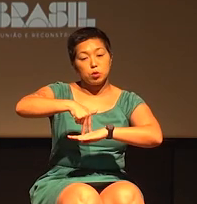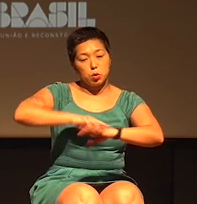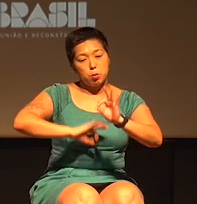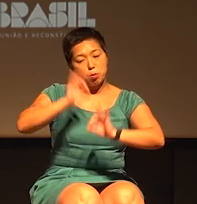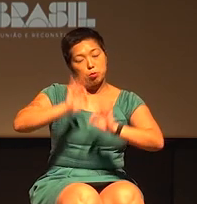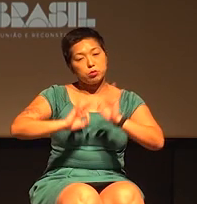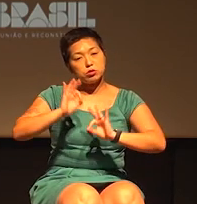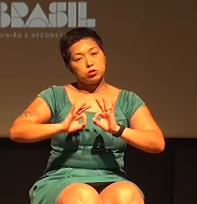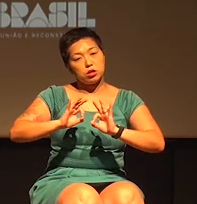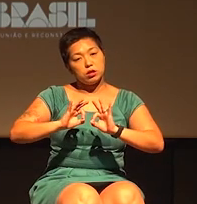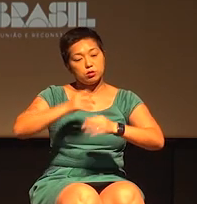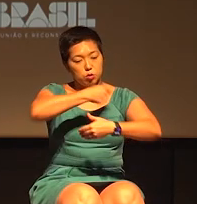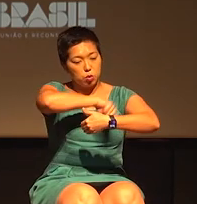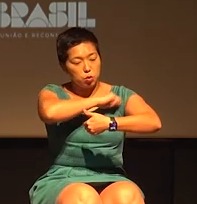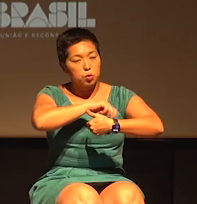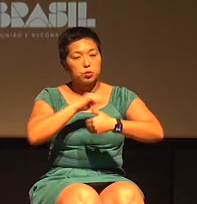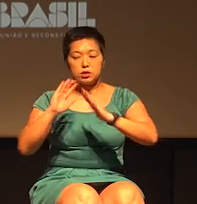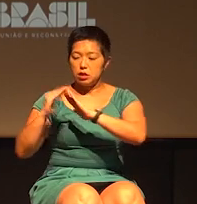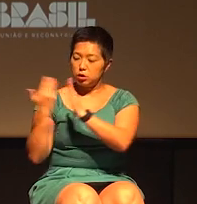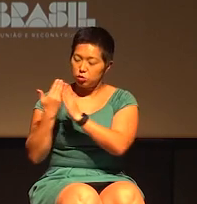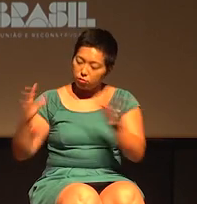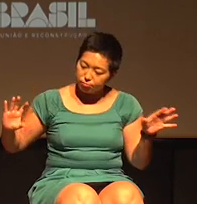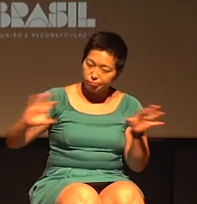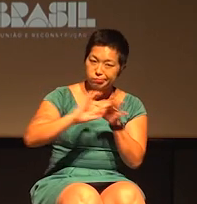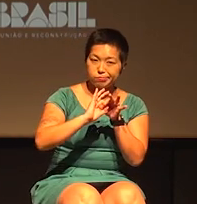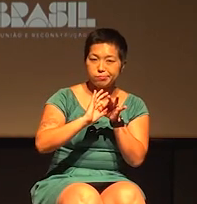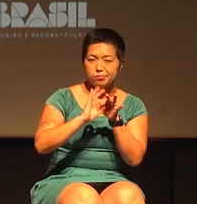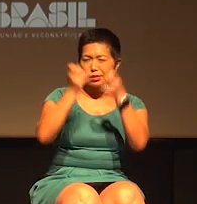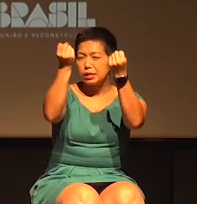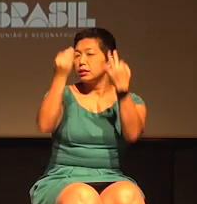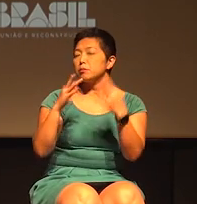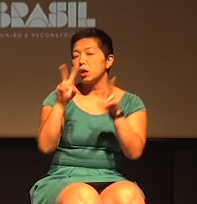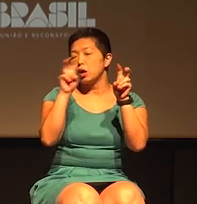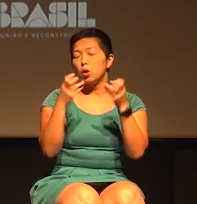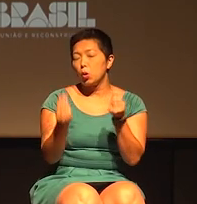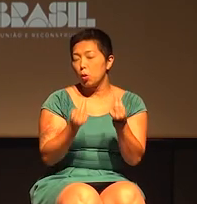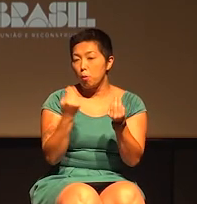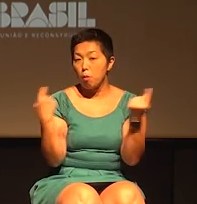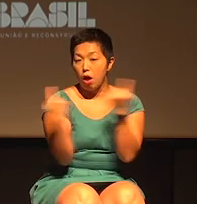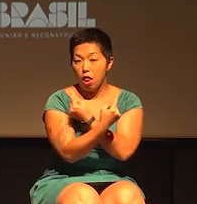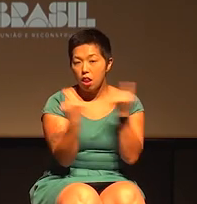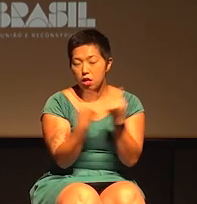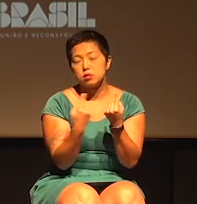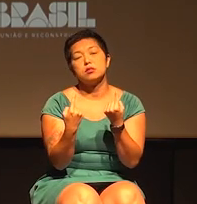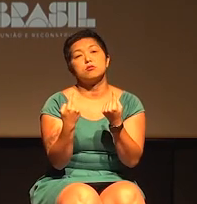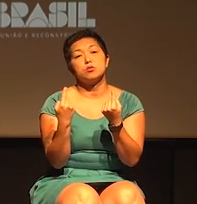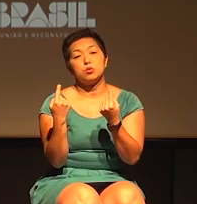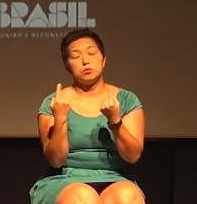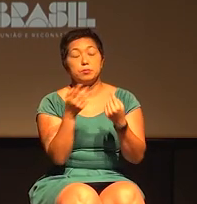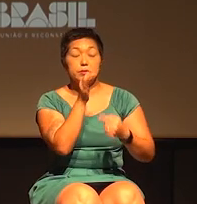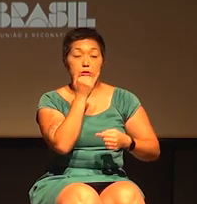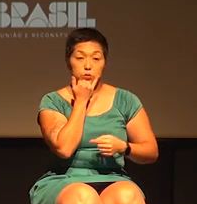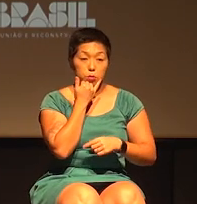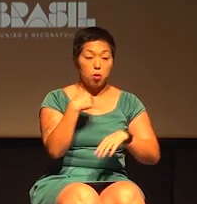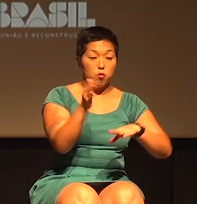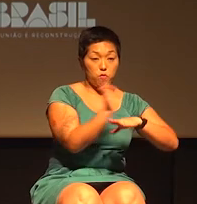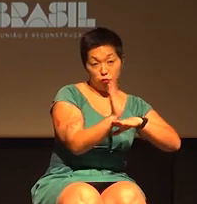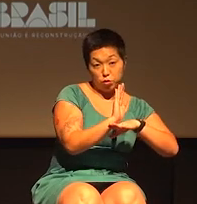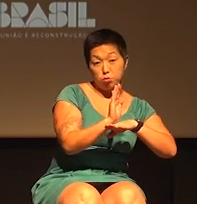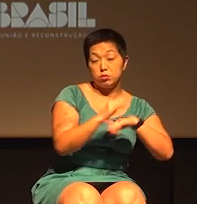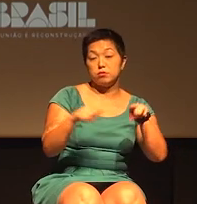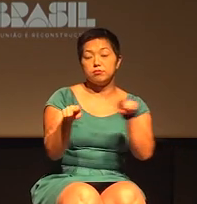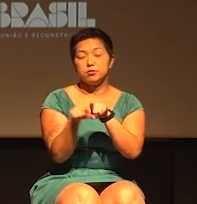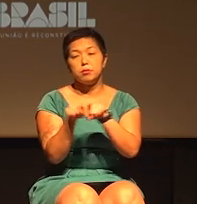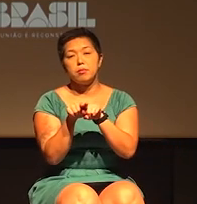projeto né da rede cozinha e escola pode contar um pouco pra gente então essa relação do filme primeiro né nessa parte